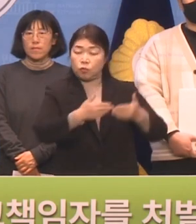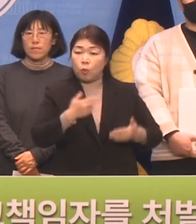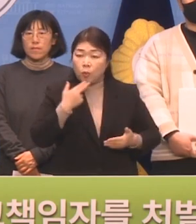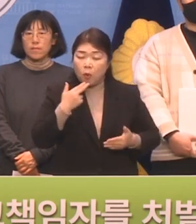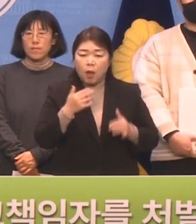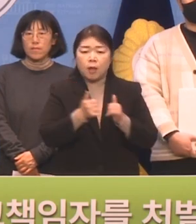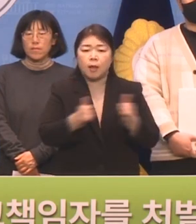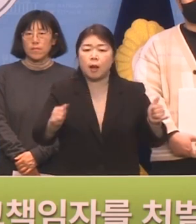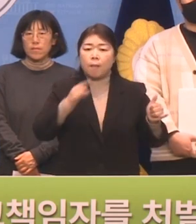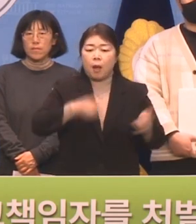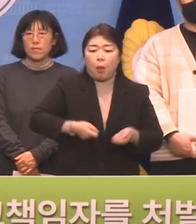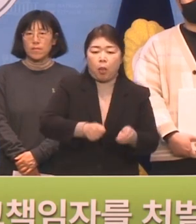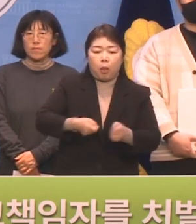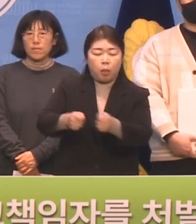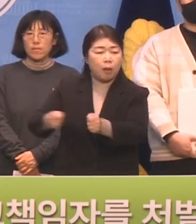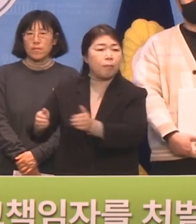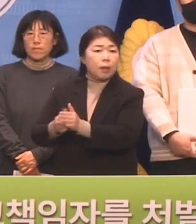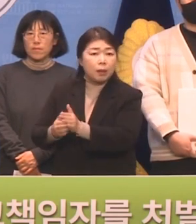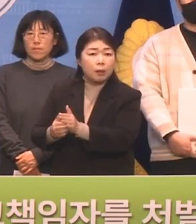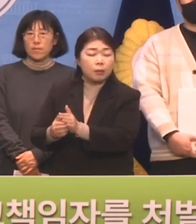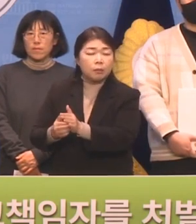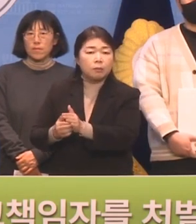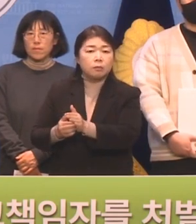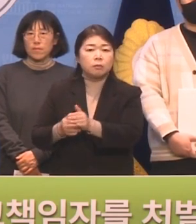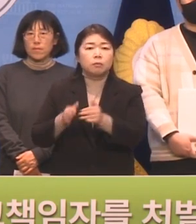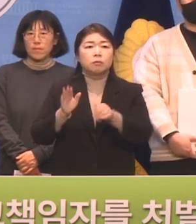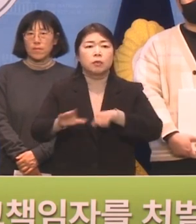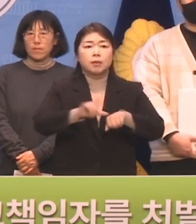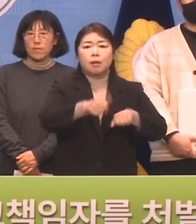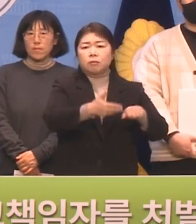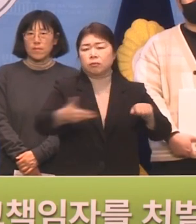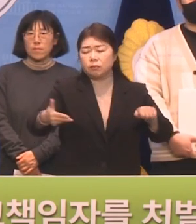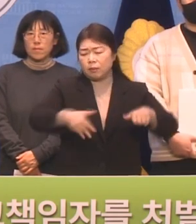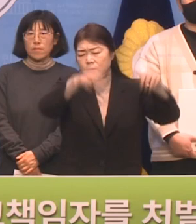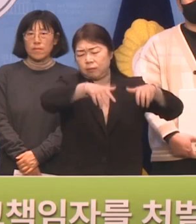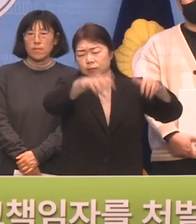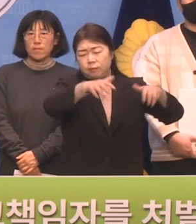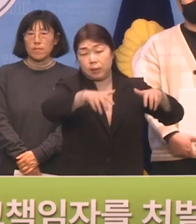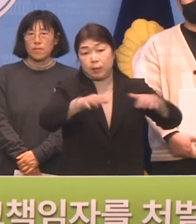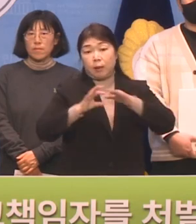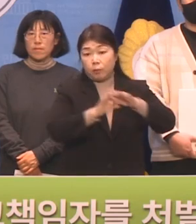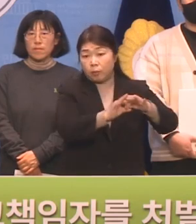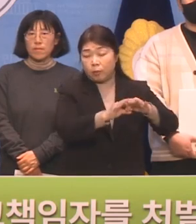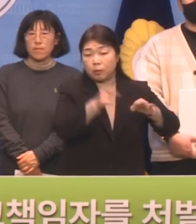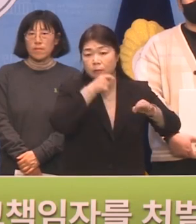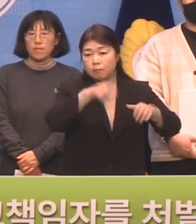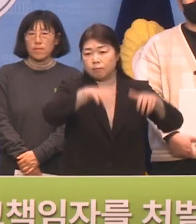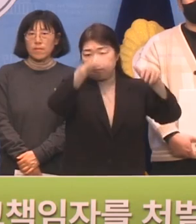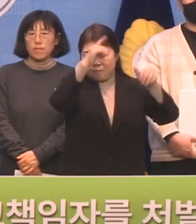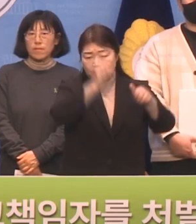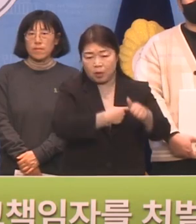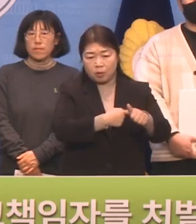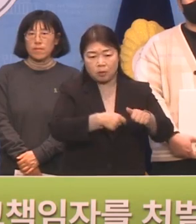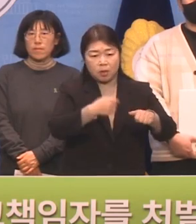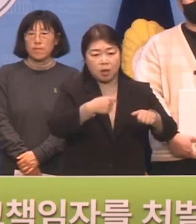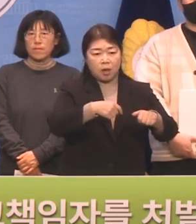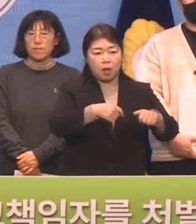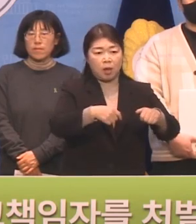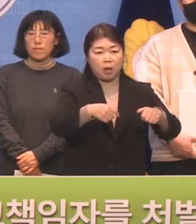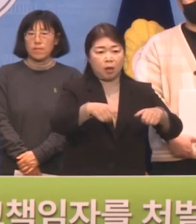결국 8시가 넘으면서 8시 3분에 제방뚝은